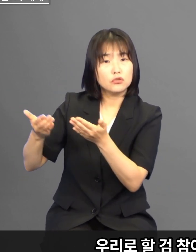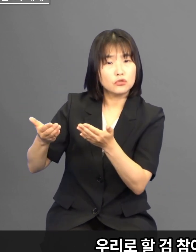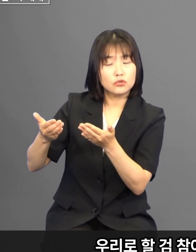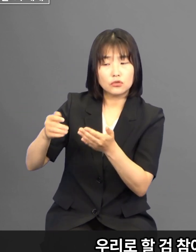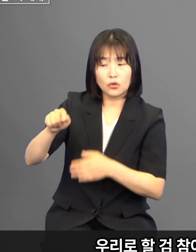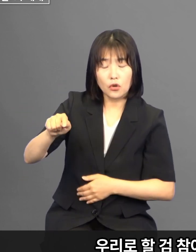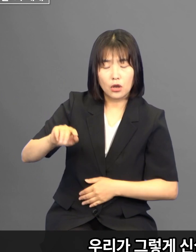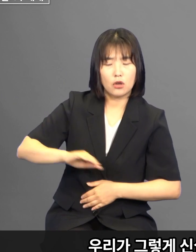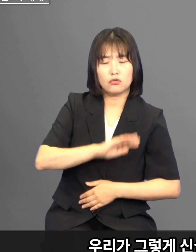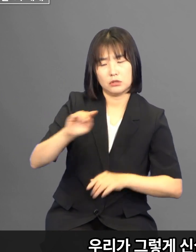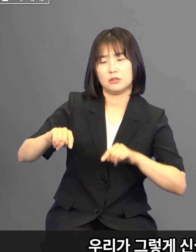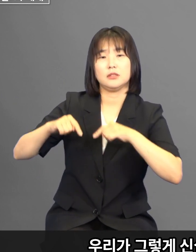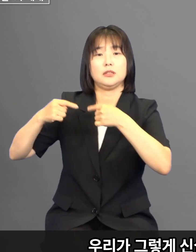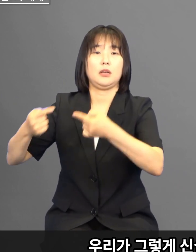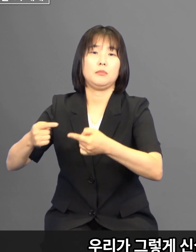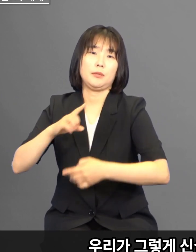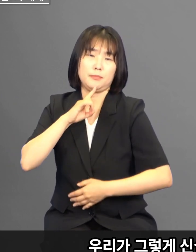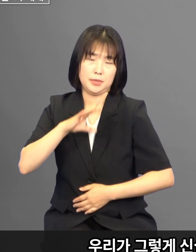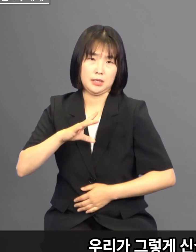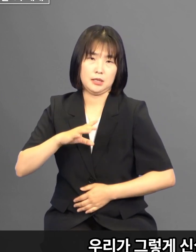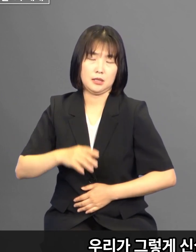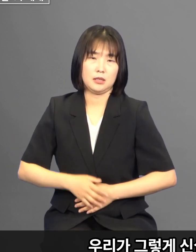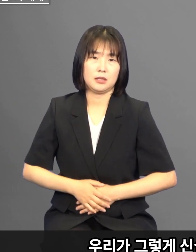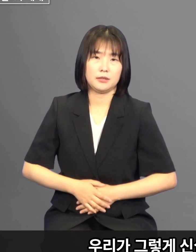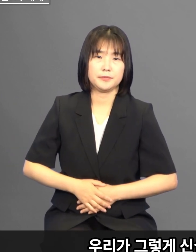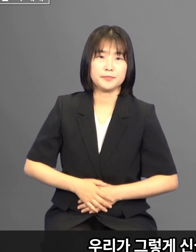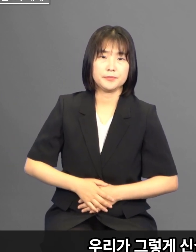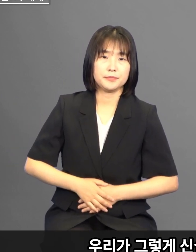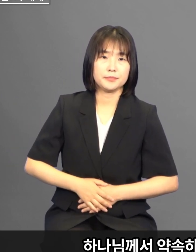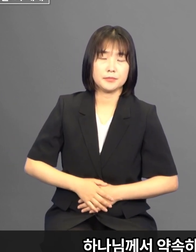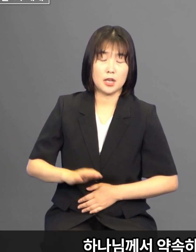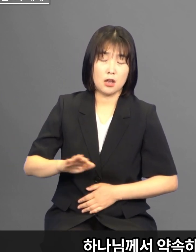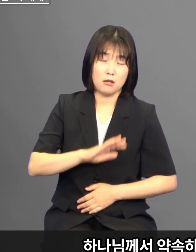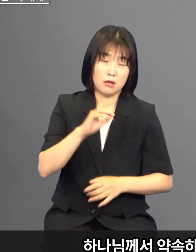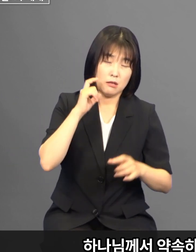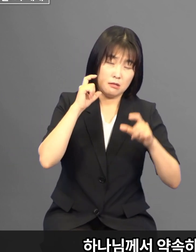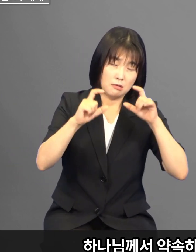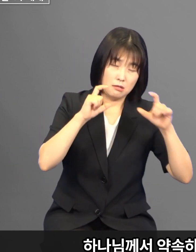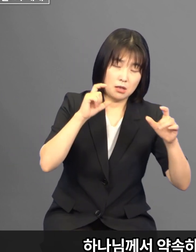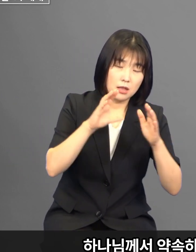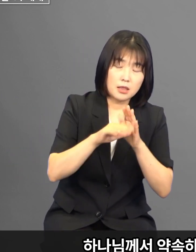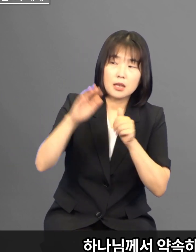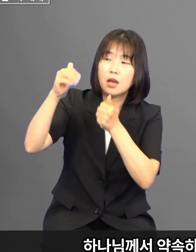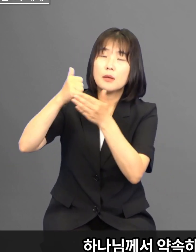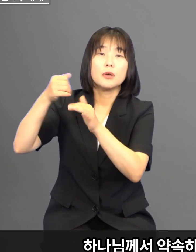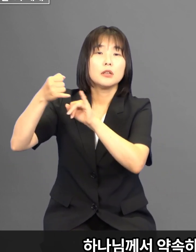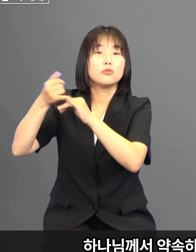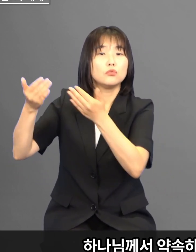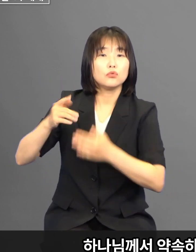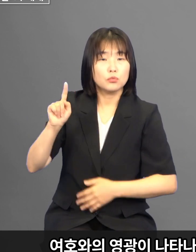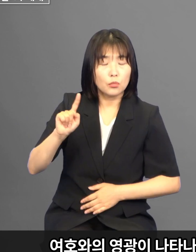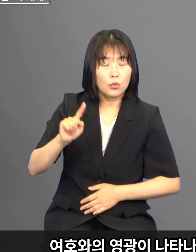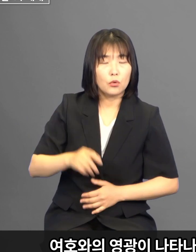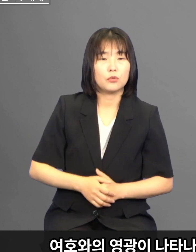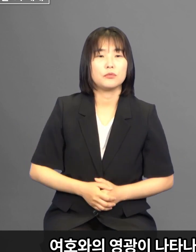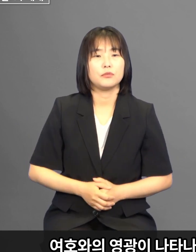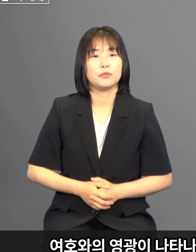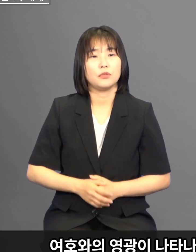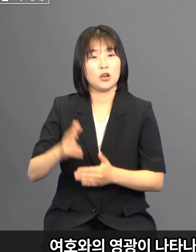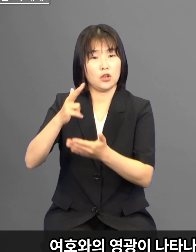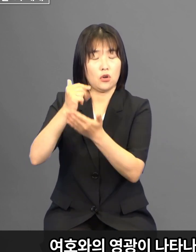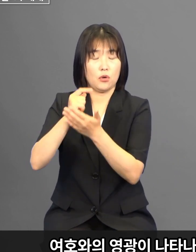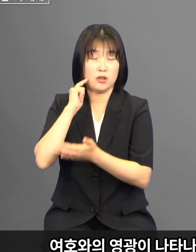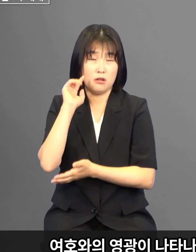참여하라고 말씀하시는 거예요. 우리가 그렇게 신실하게 반응하여 선포할 때에 하나님께서 약속하신 것이 바로 5절 말씀입니다. 여호와의